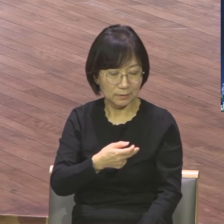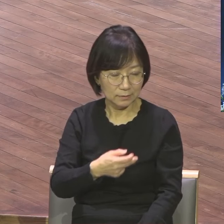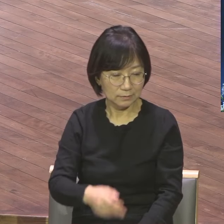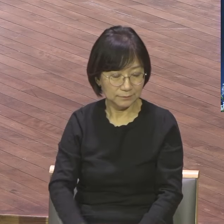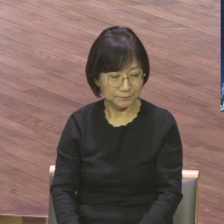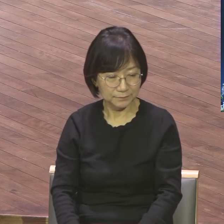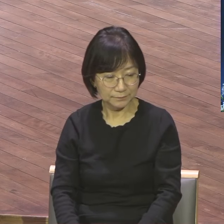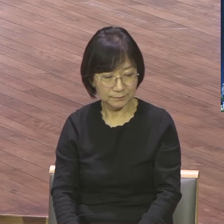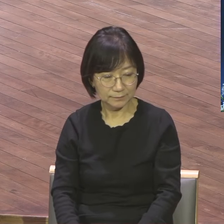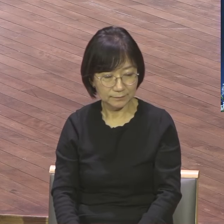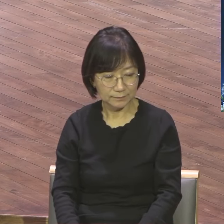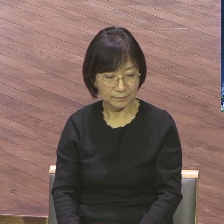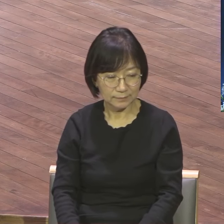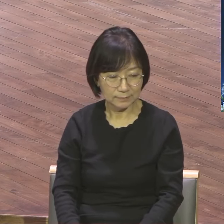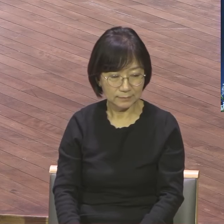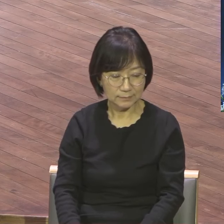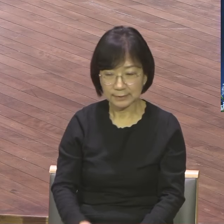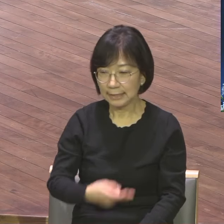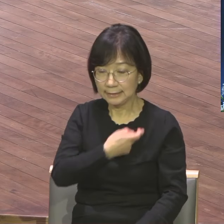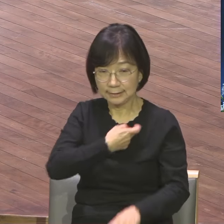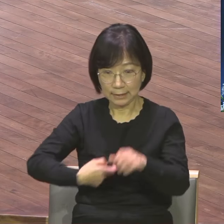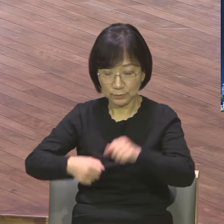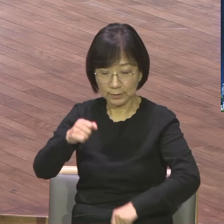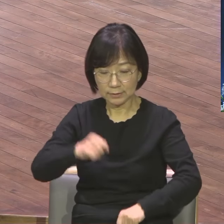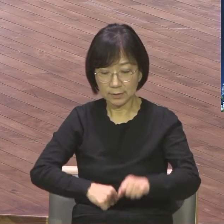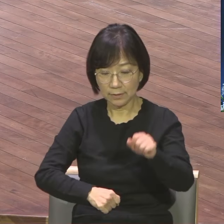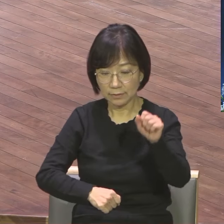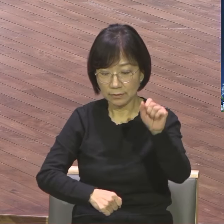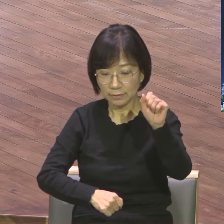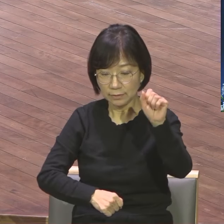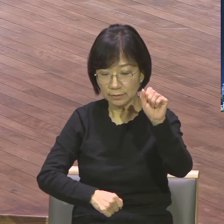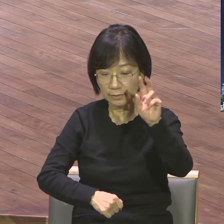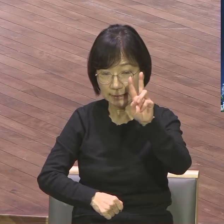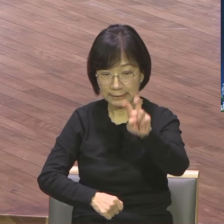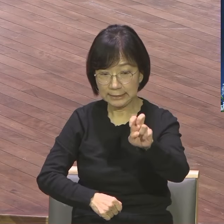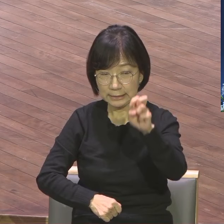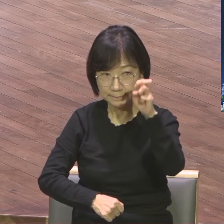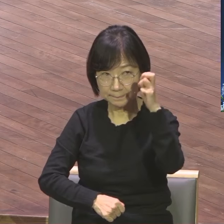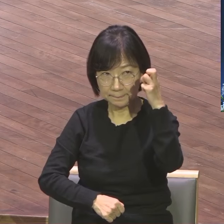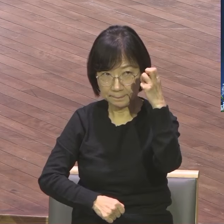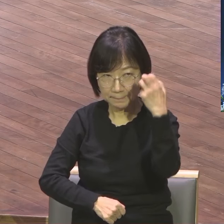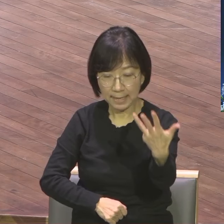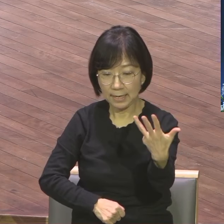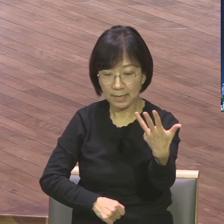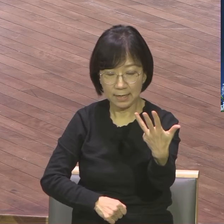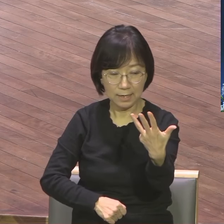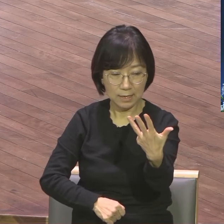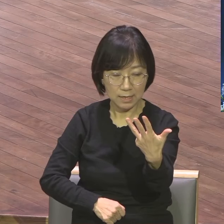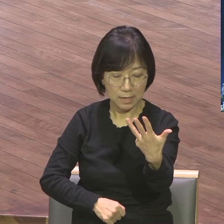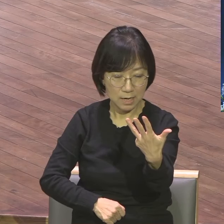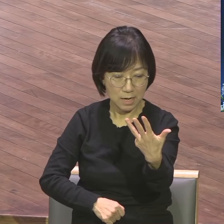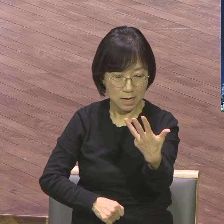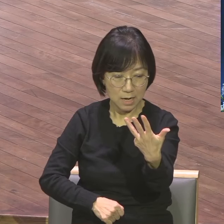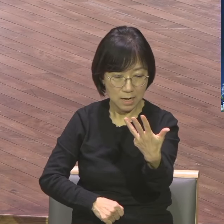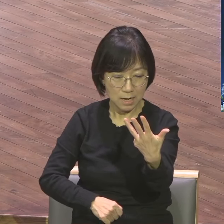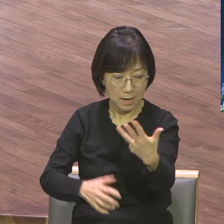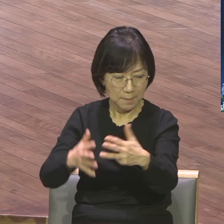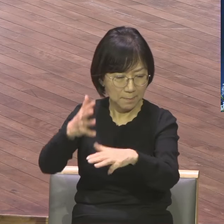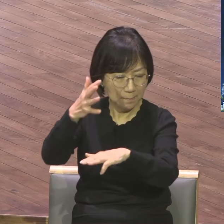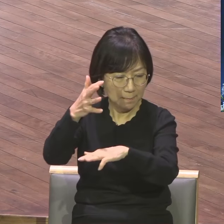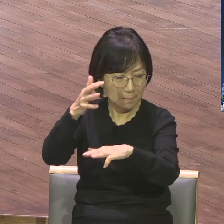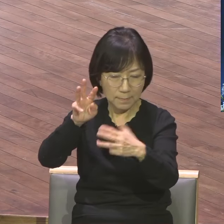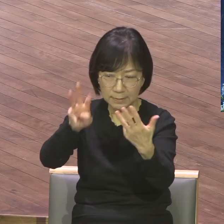것이 사도행전의 마지막 장인 28장 31절은 이렇게 마무리합니다. 하나님의